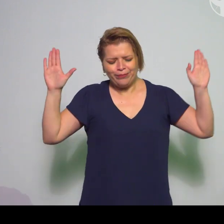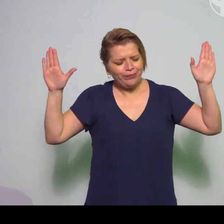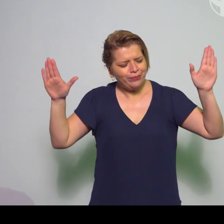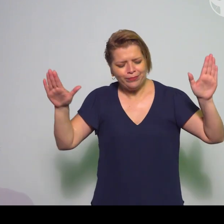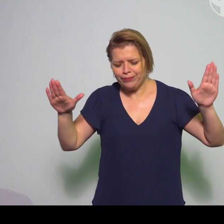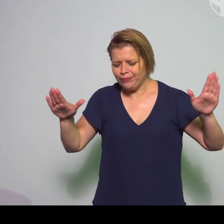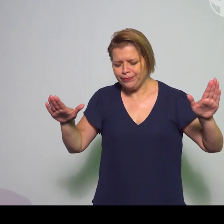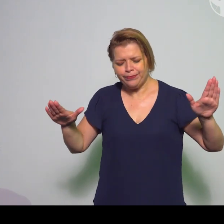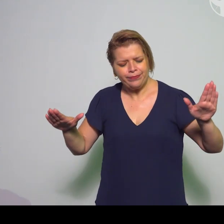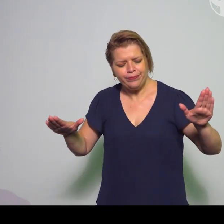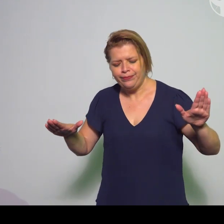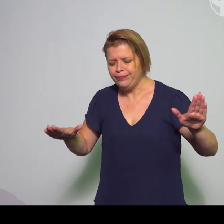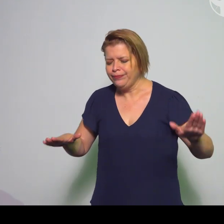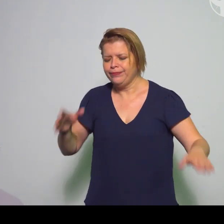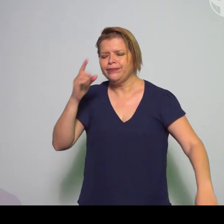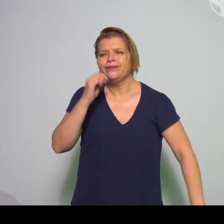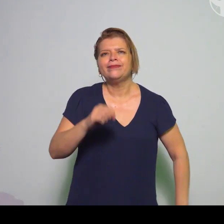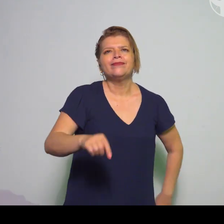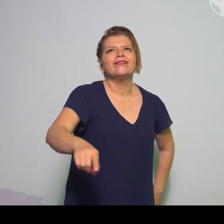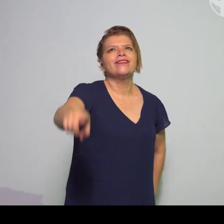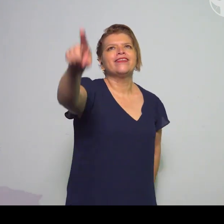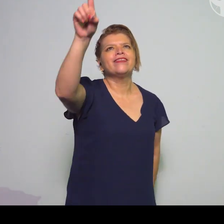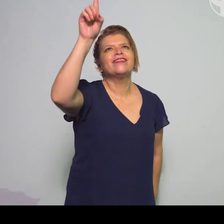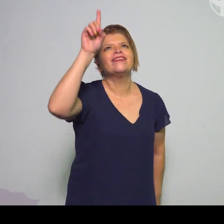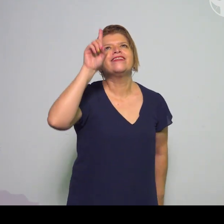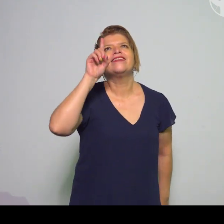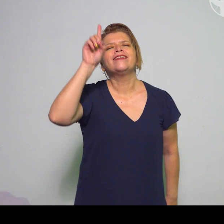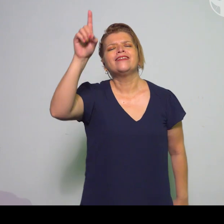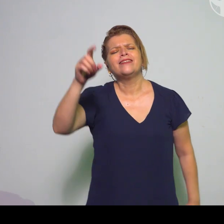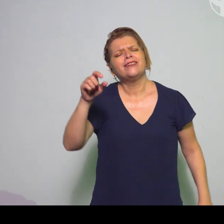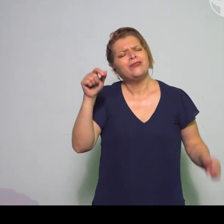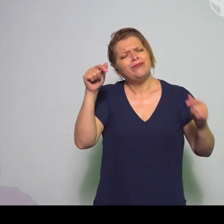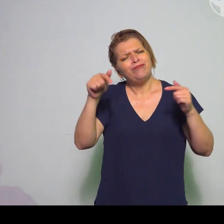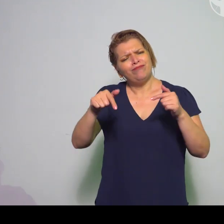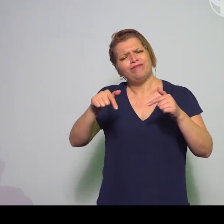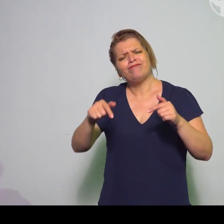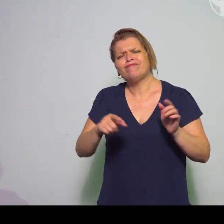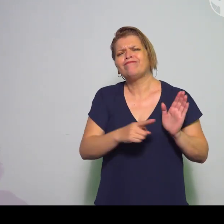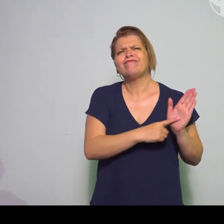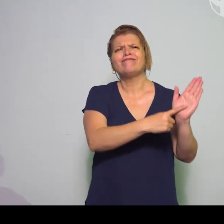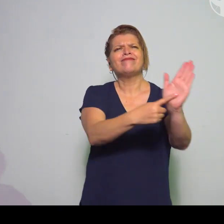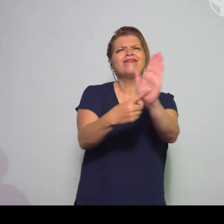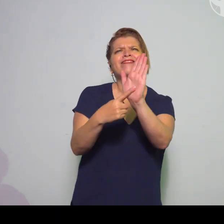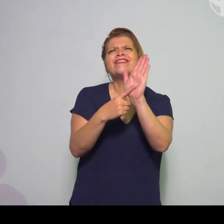te adoraré. Aquí estás,